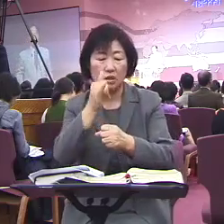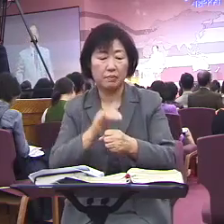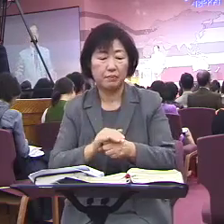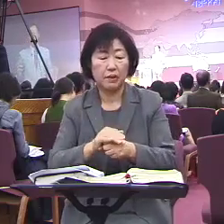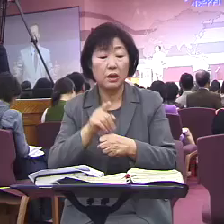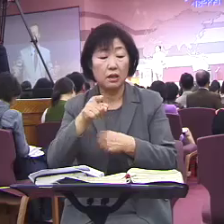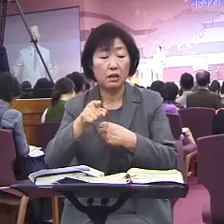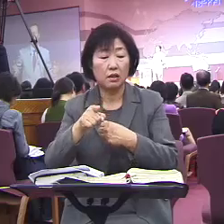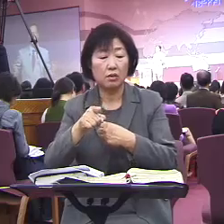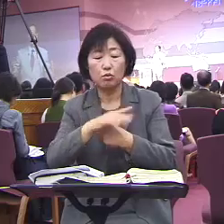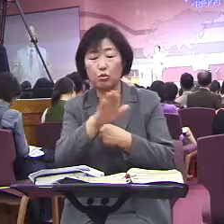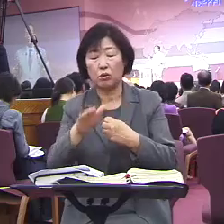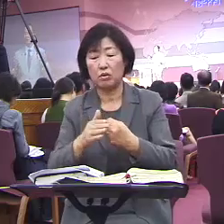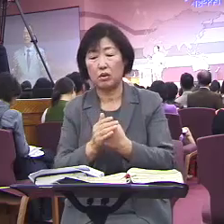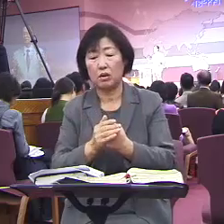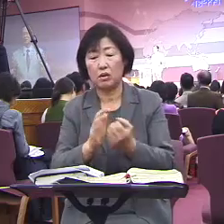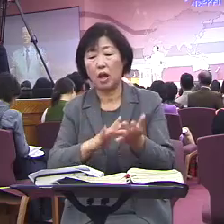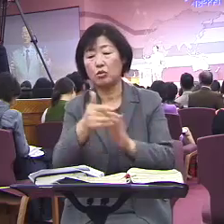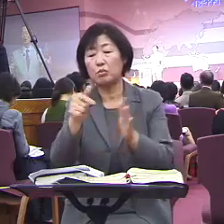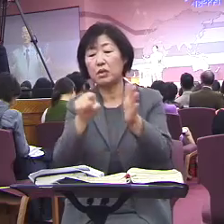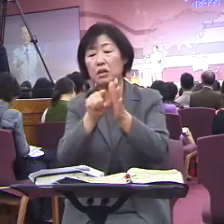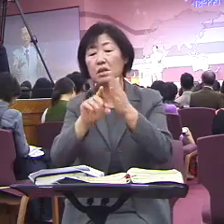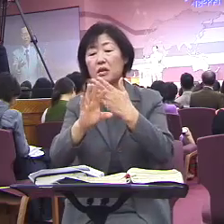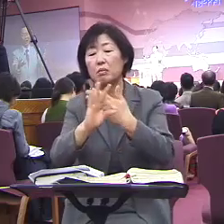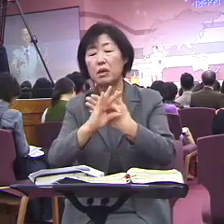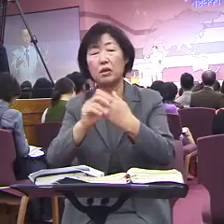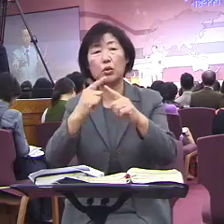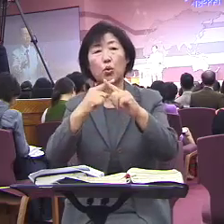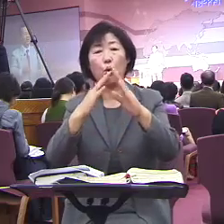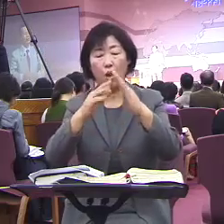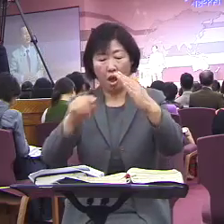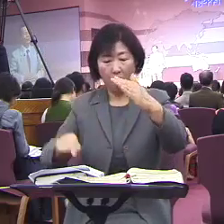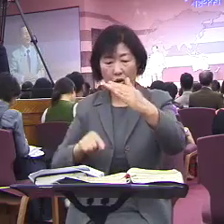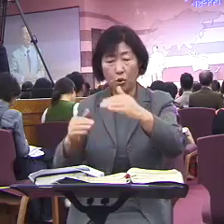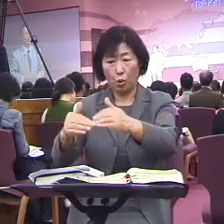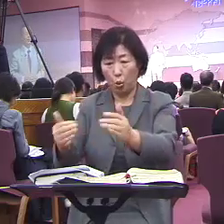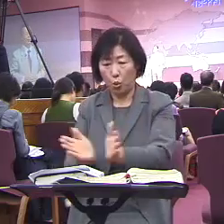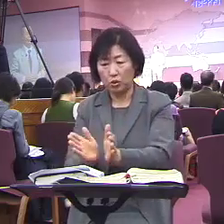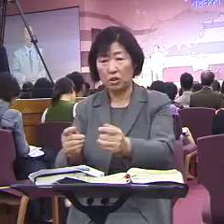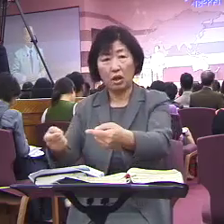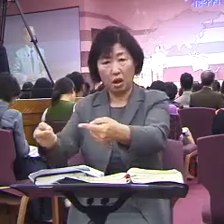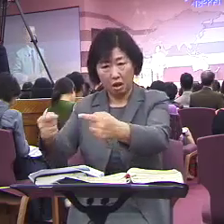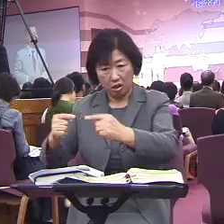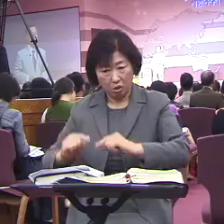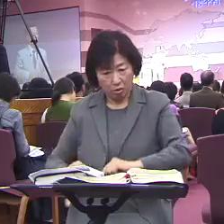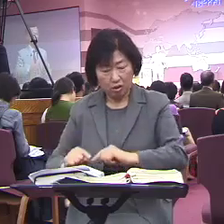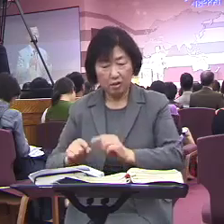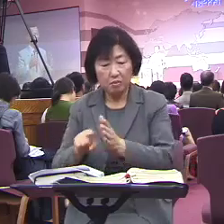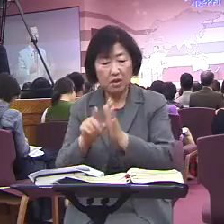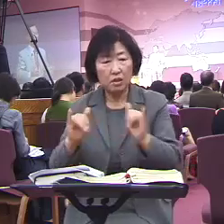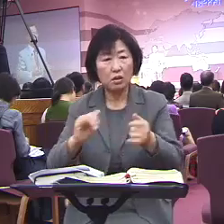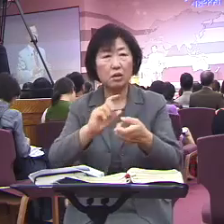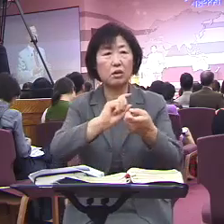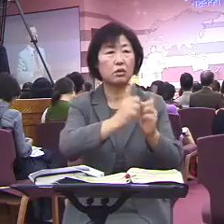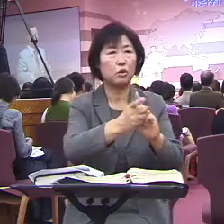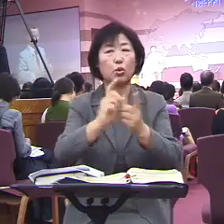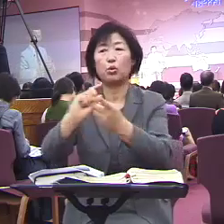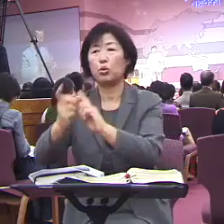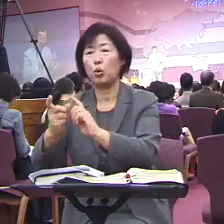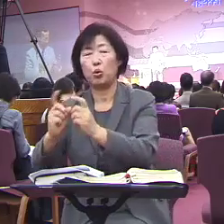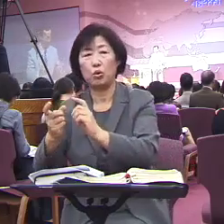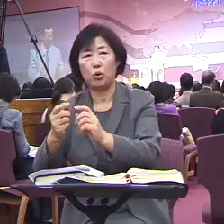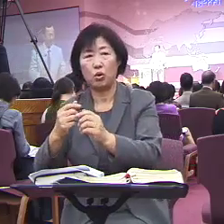자, 그래서요, 우리가 이제 예수님을 믿으면 교회 안으로, 공동체 안으로 들어와서 우리 믿는 자들은 서로 이렇게 인사를